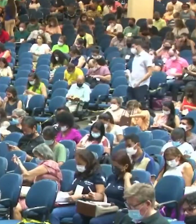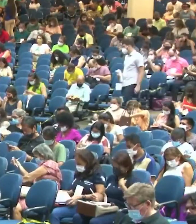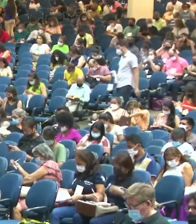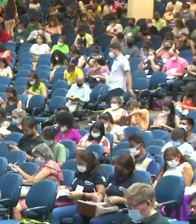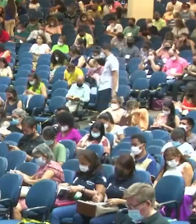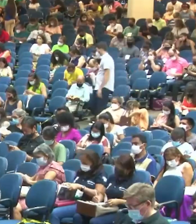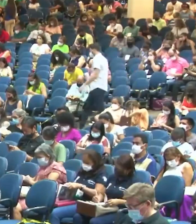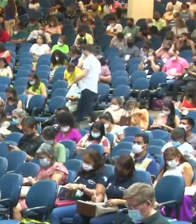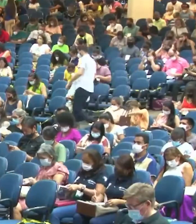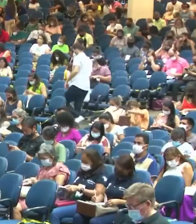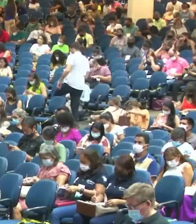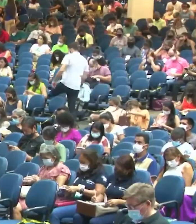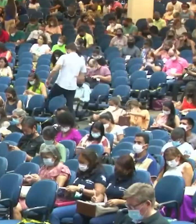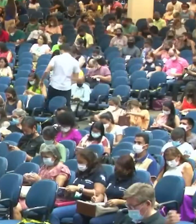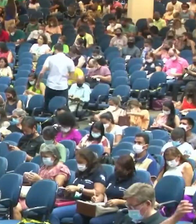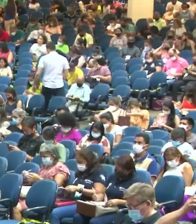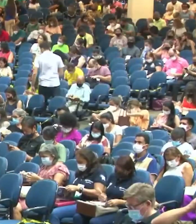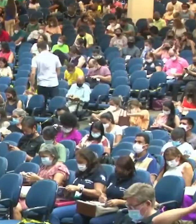diz assim,